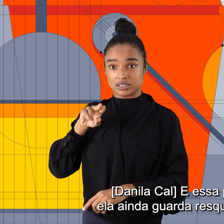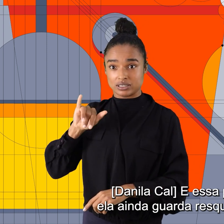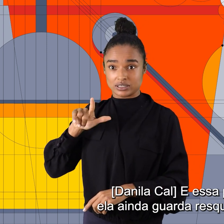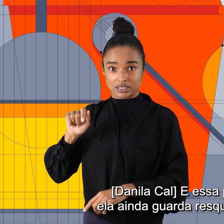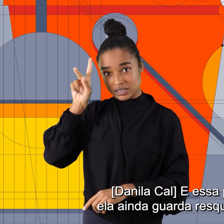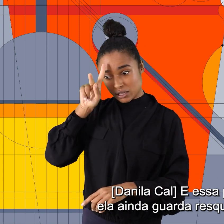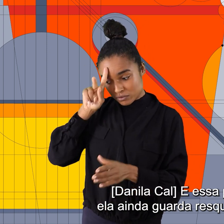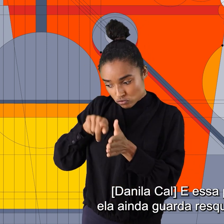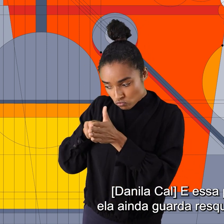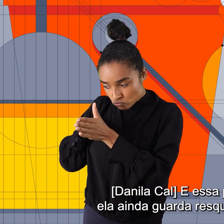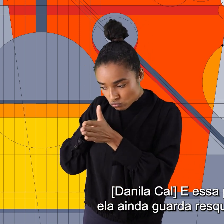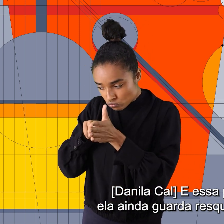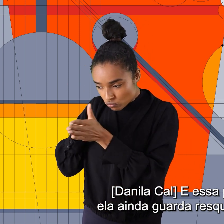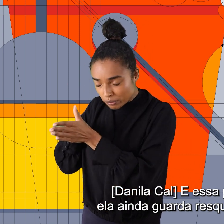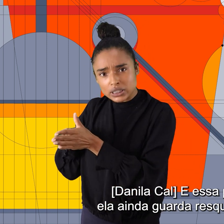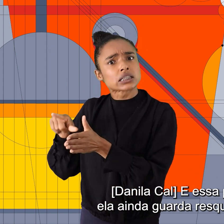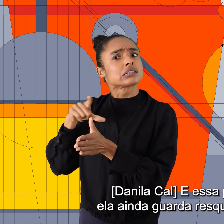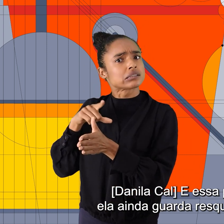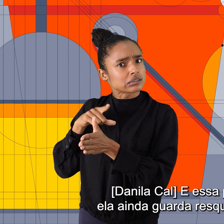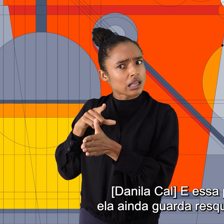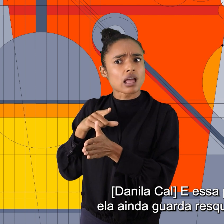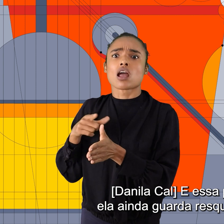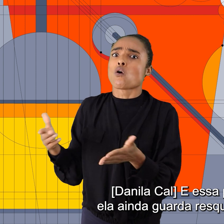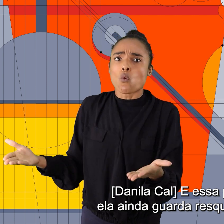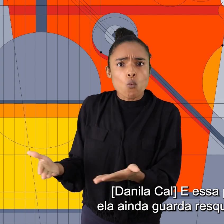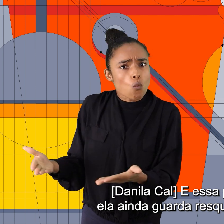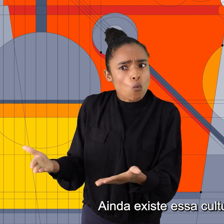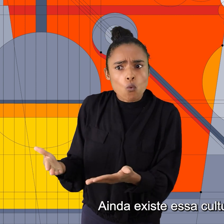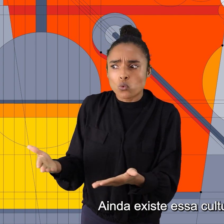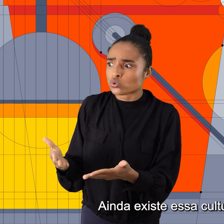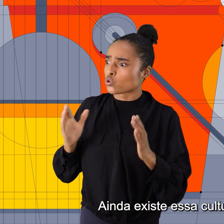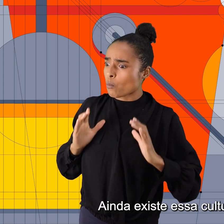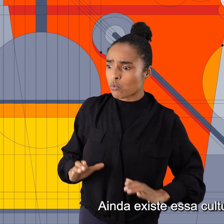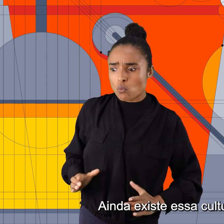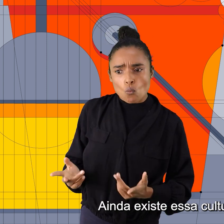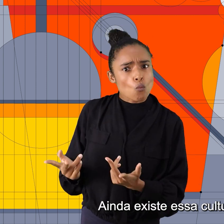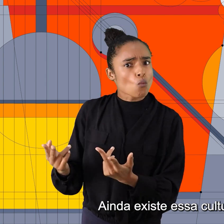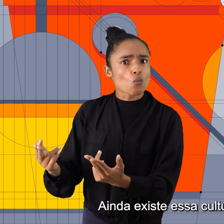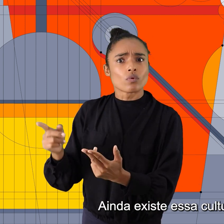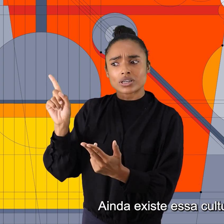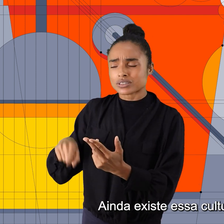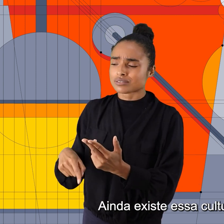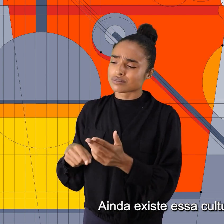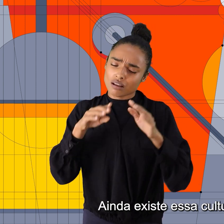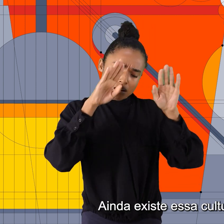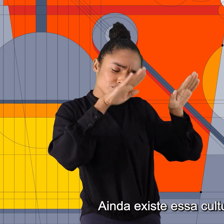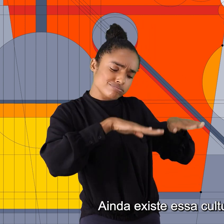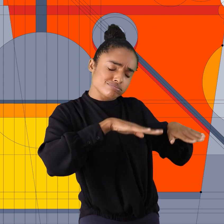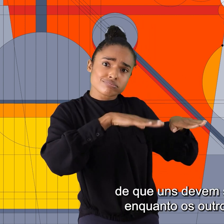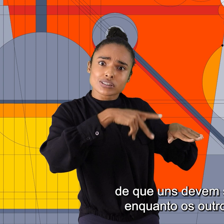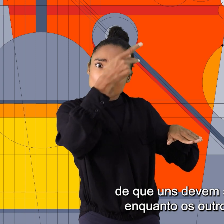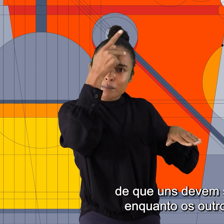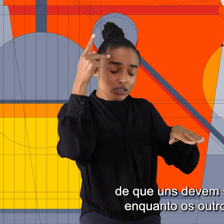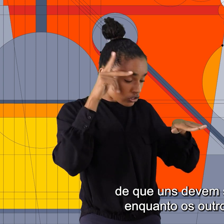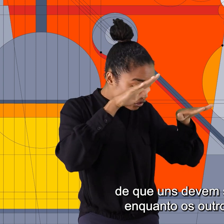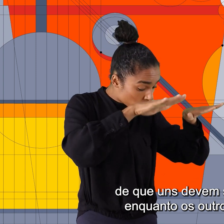essa prática, hoje, ela ainda guarda resquícios coloniais. Ainda existe essa cultura da servidão,